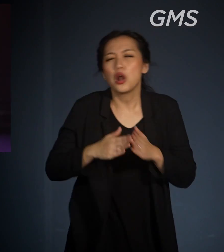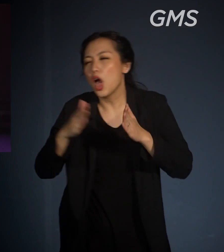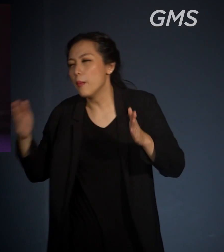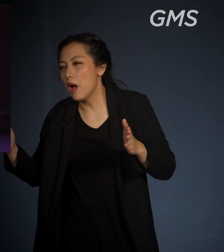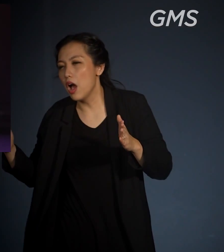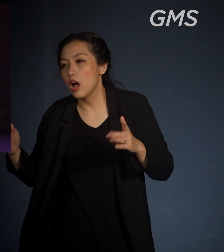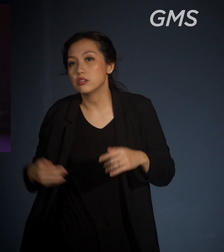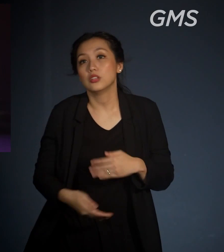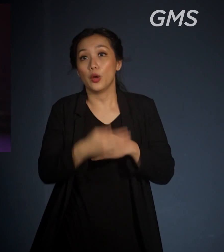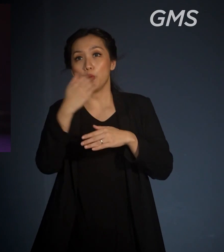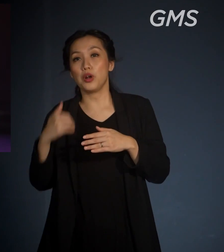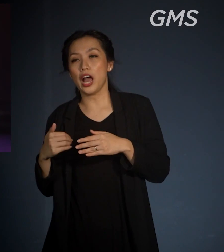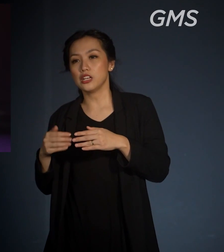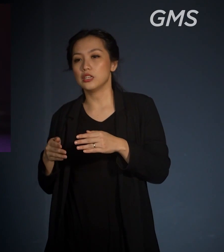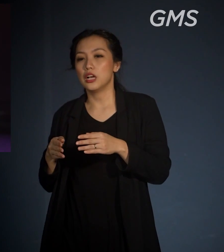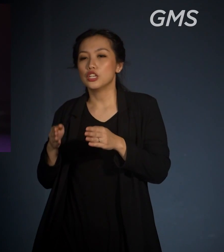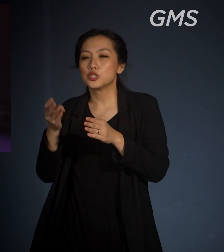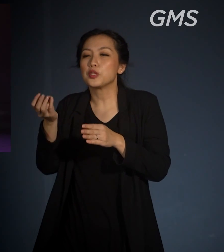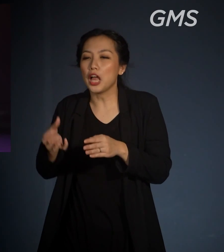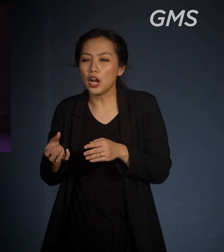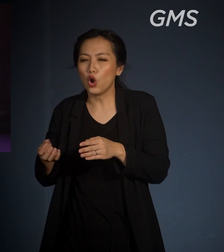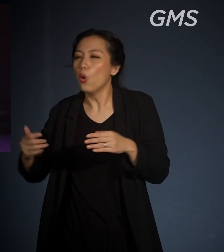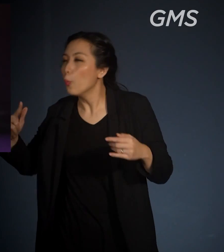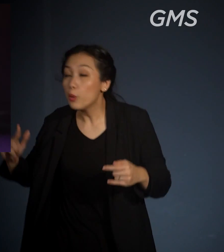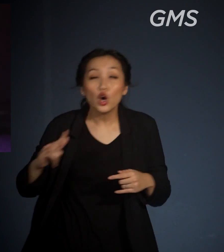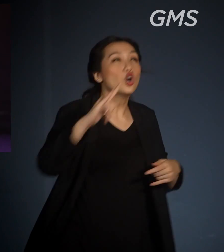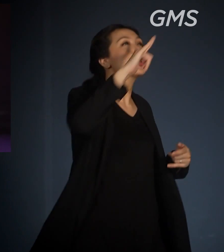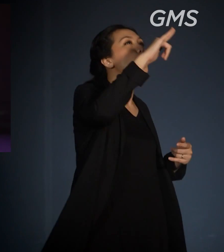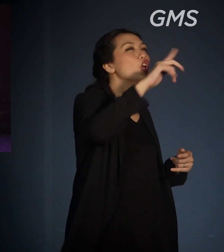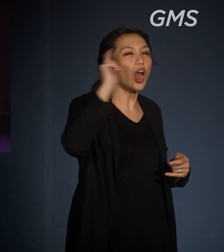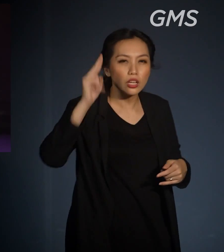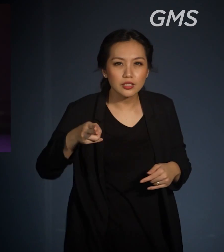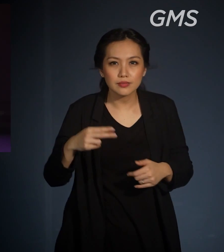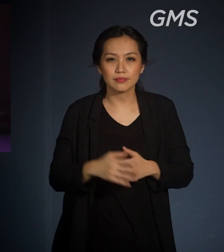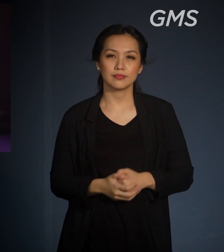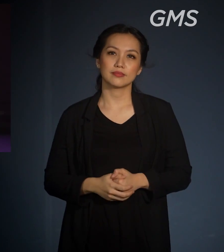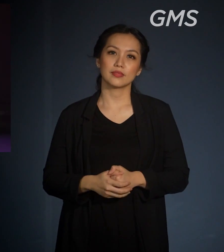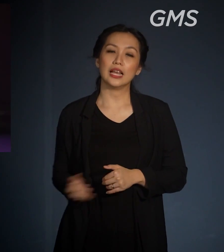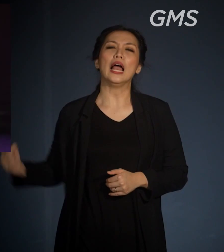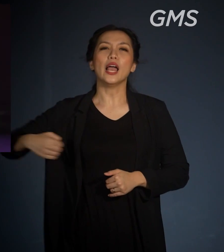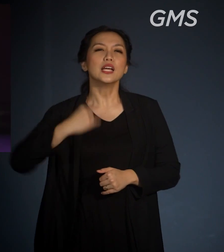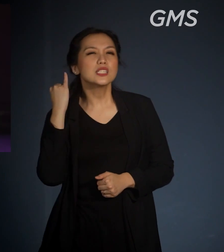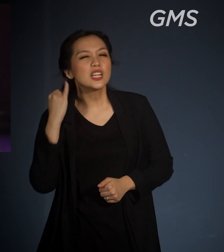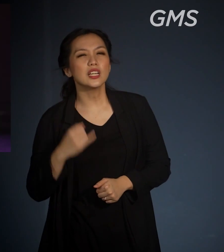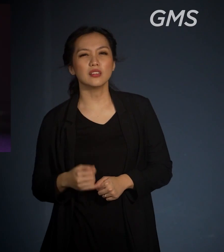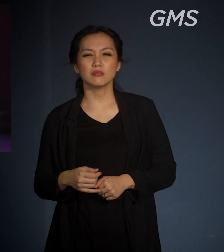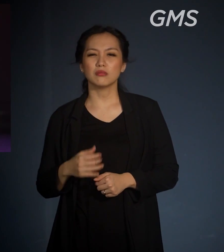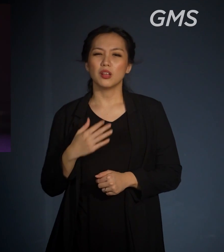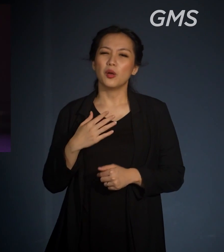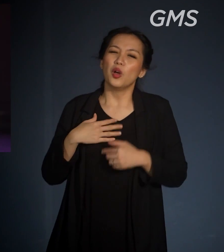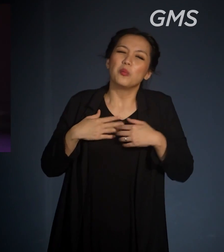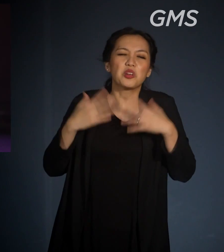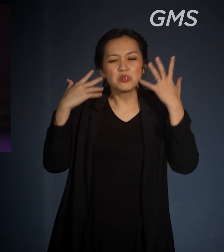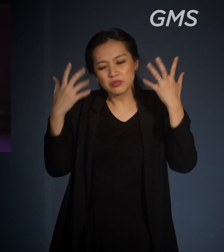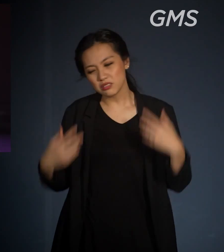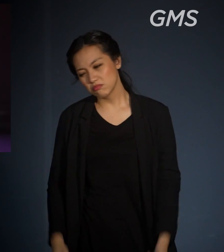istri itu dia merasa bahwa waktu-waktunya karena dia ibu rumah tangga, ya akhirnya dia punya ide,